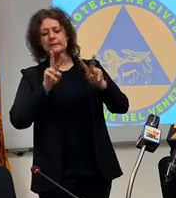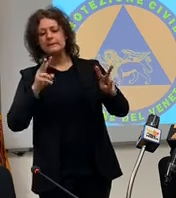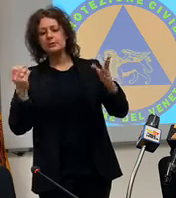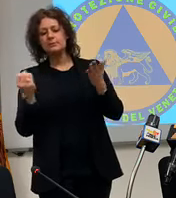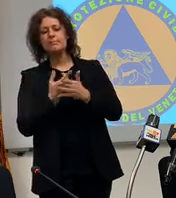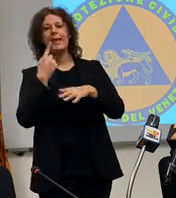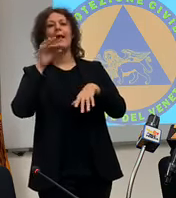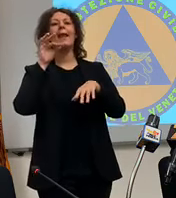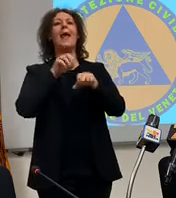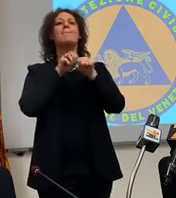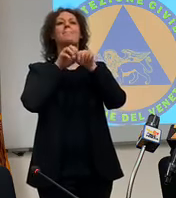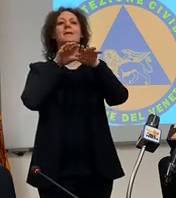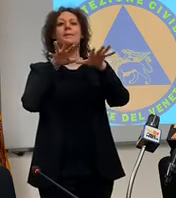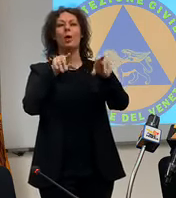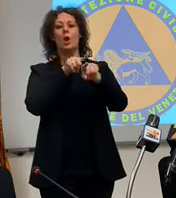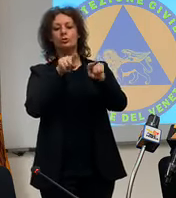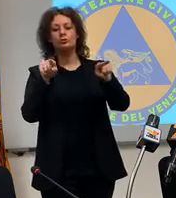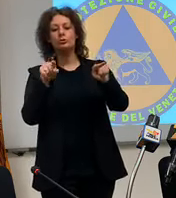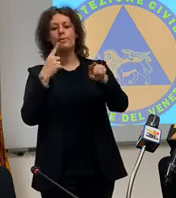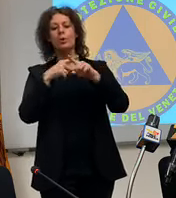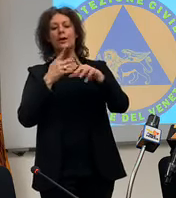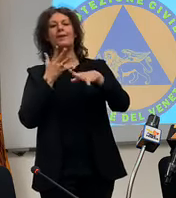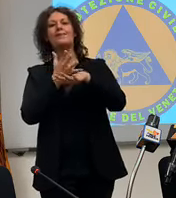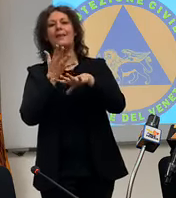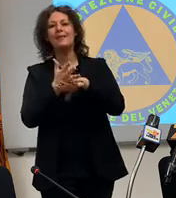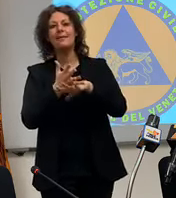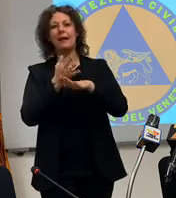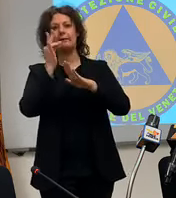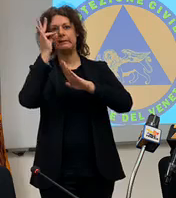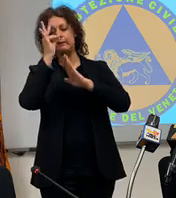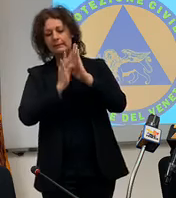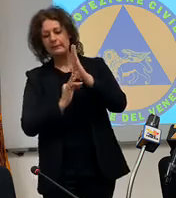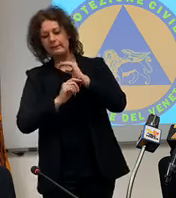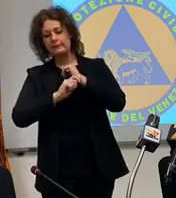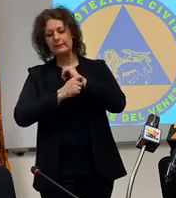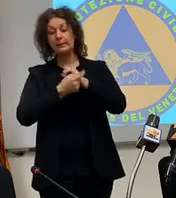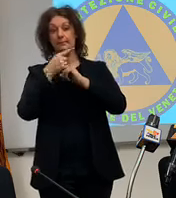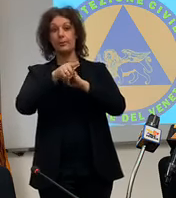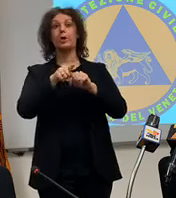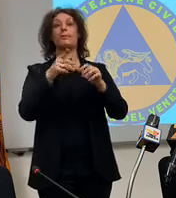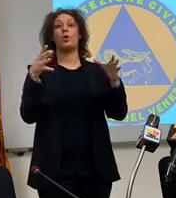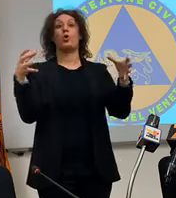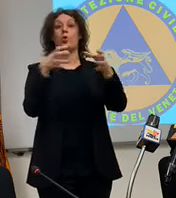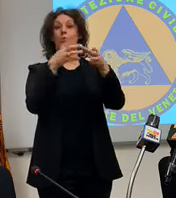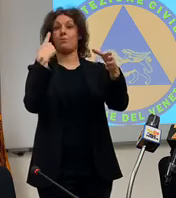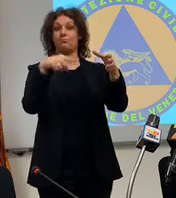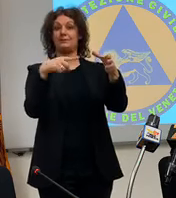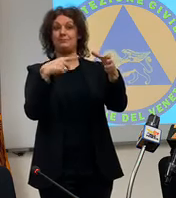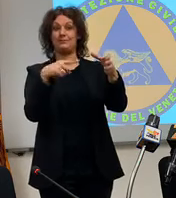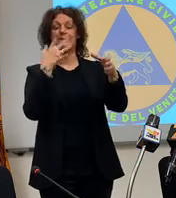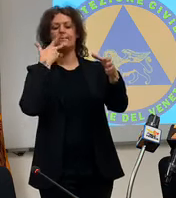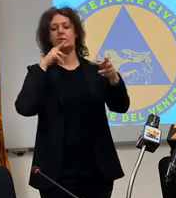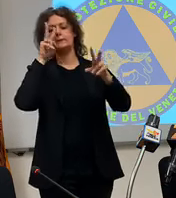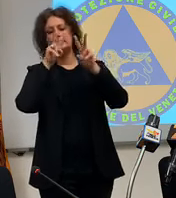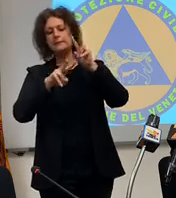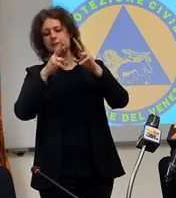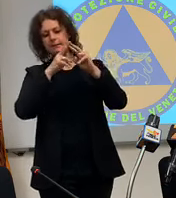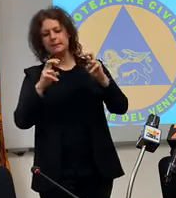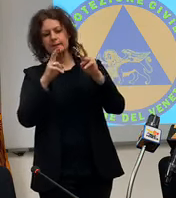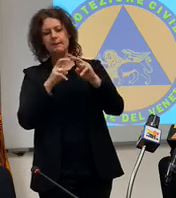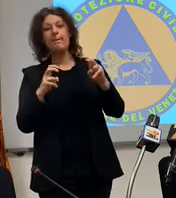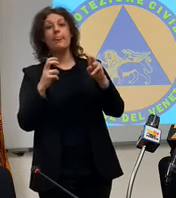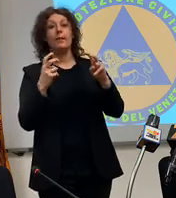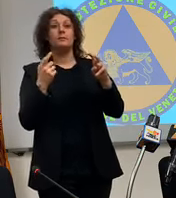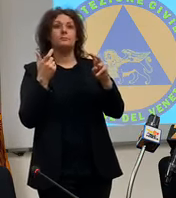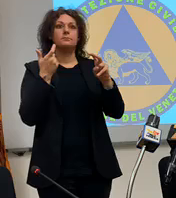misure che sono state intraprese nei confronti di questa popolazione target questo anche per capire